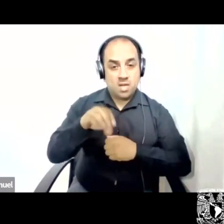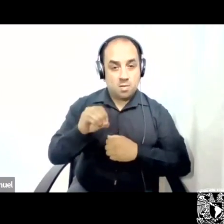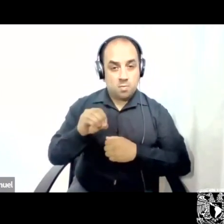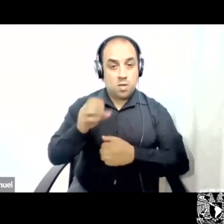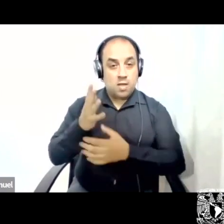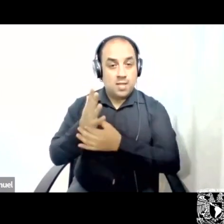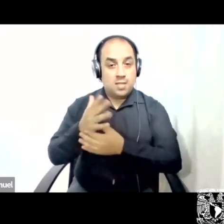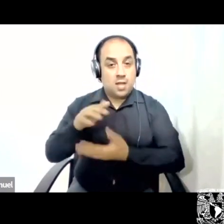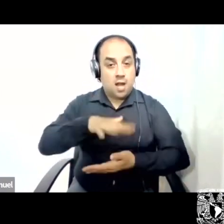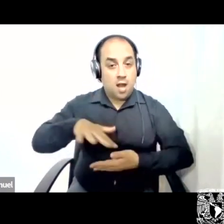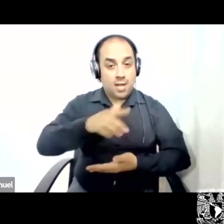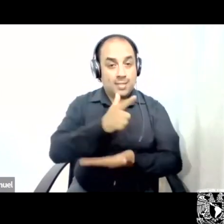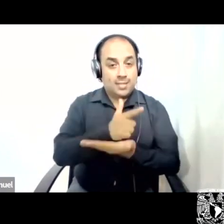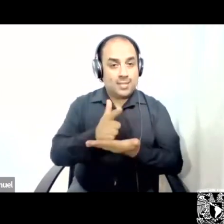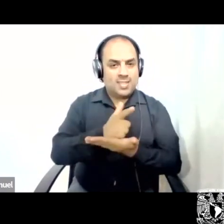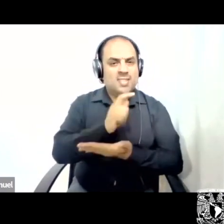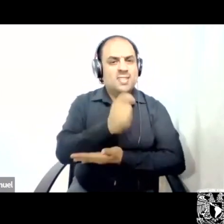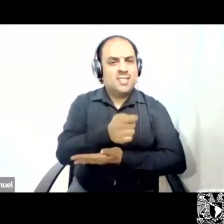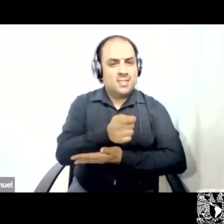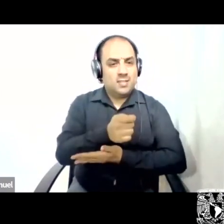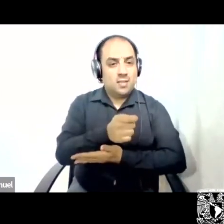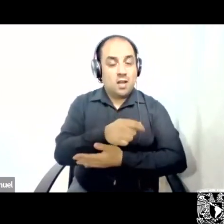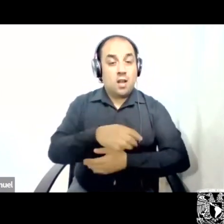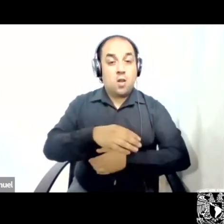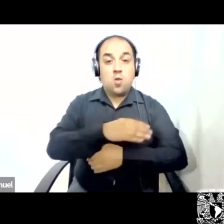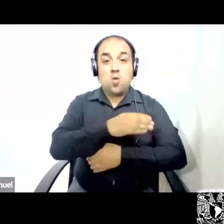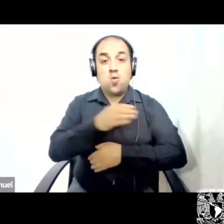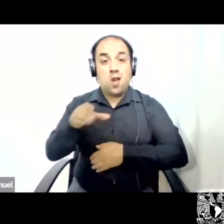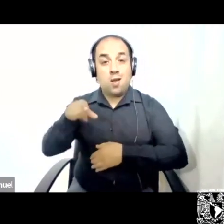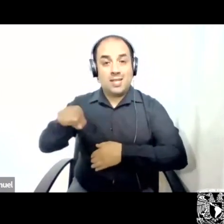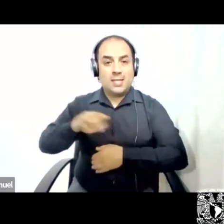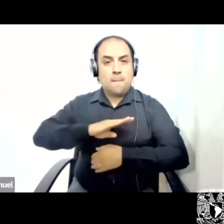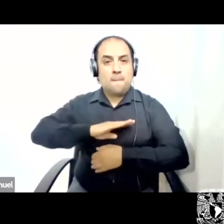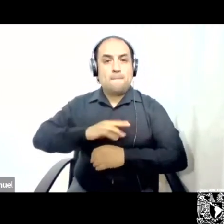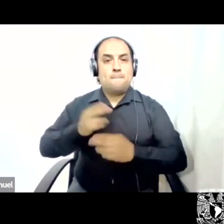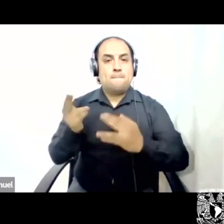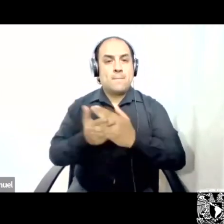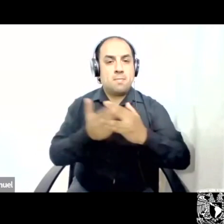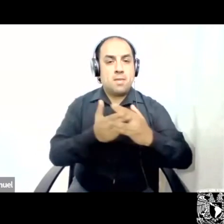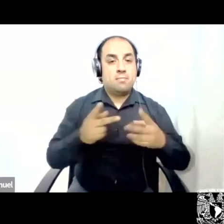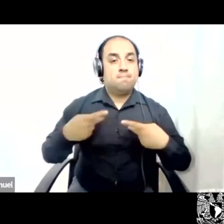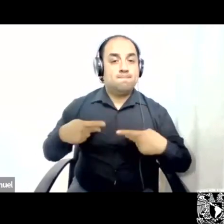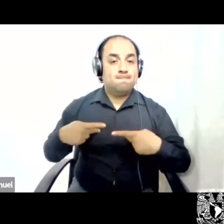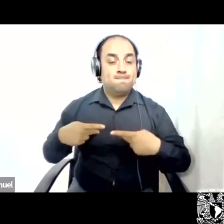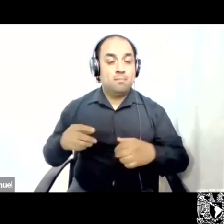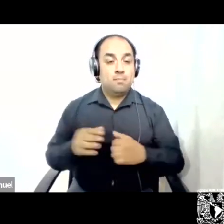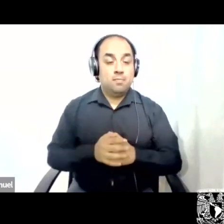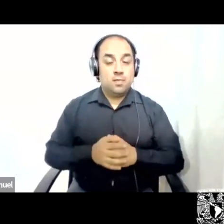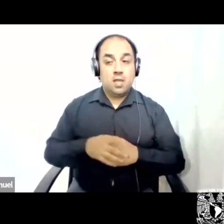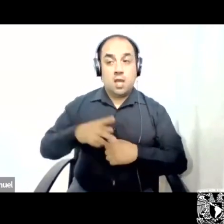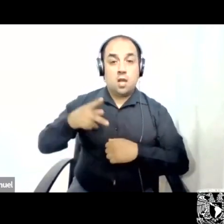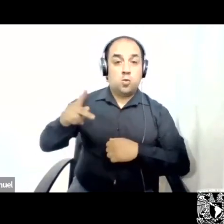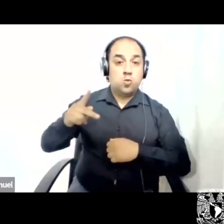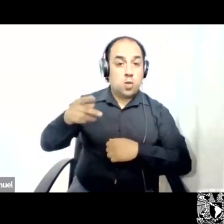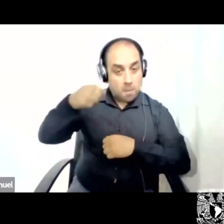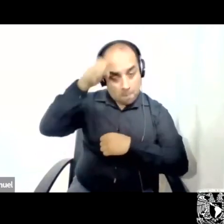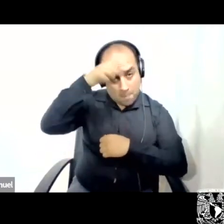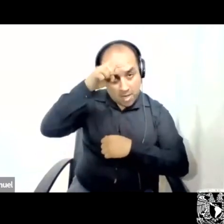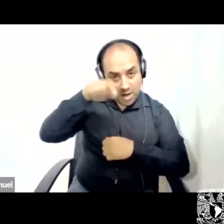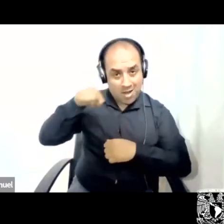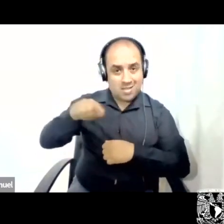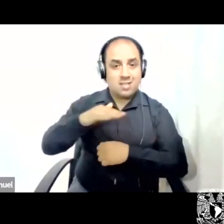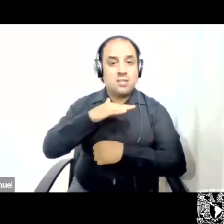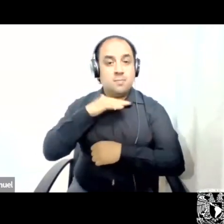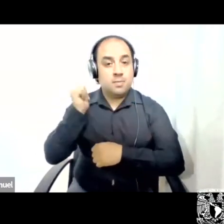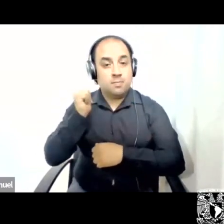se refiere en particular a estos campos de exterminio, ¿no? Y en particular a su experiencia en Auschwitz. Él, a